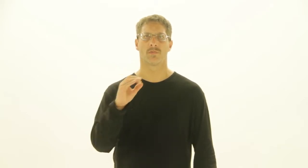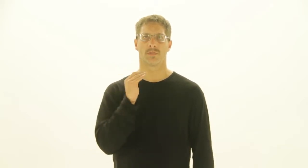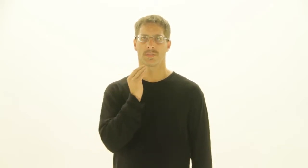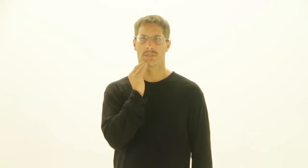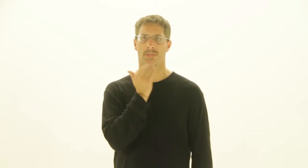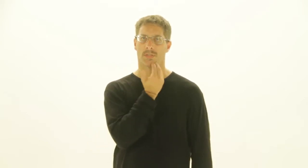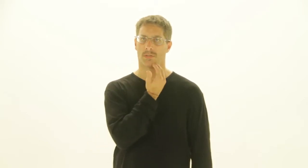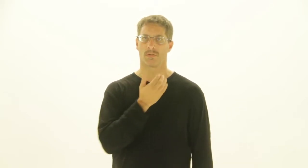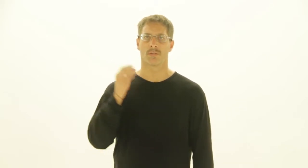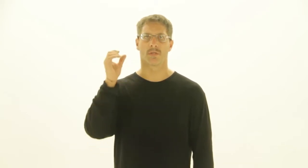Mi seña es esta